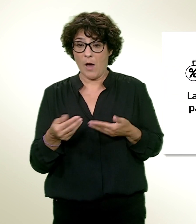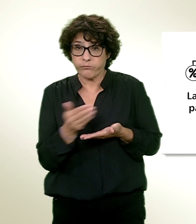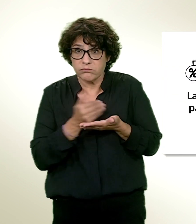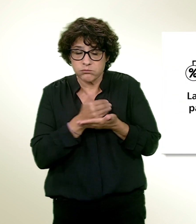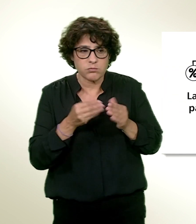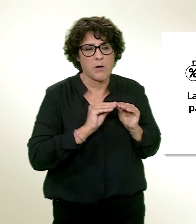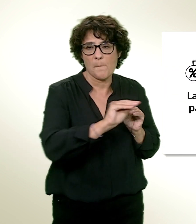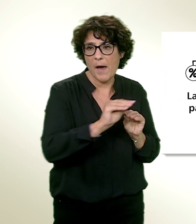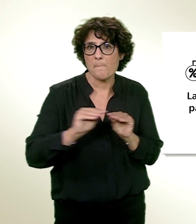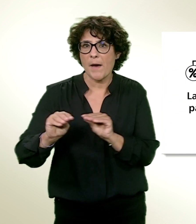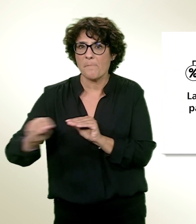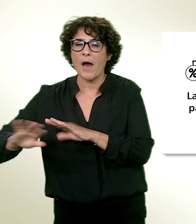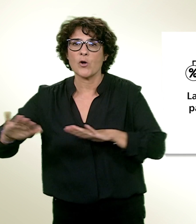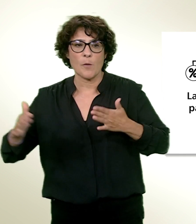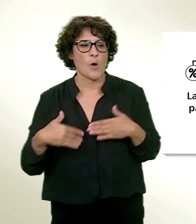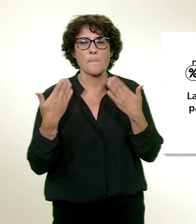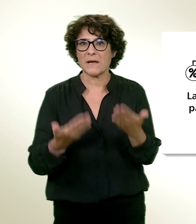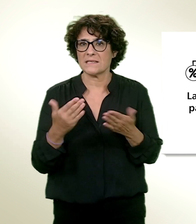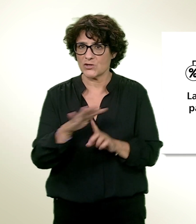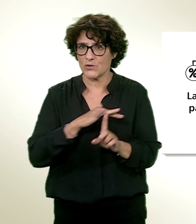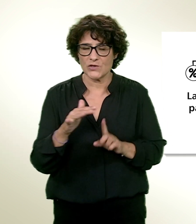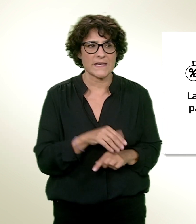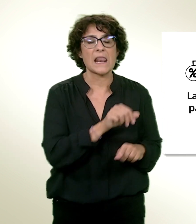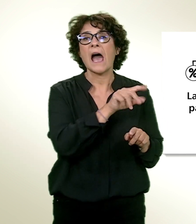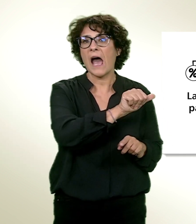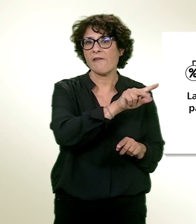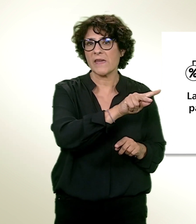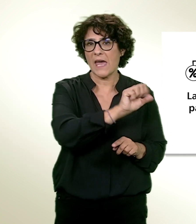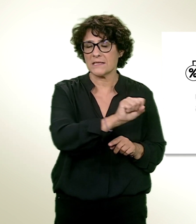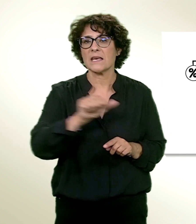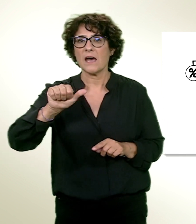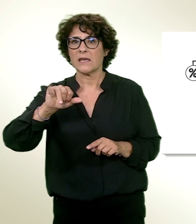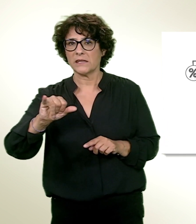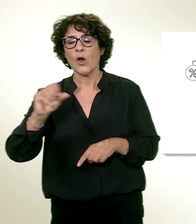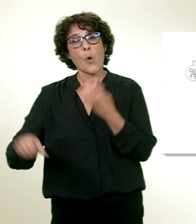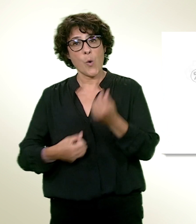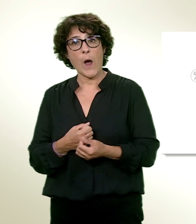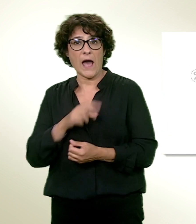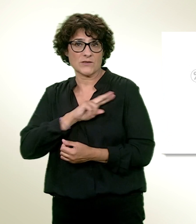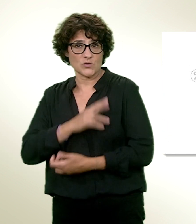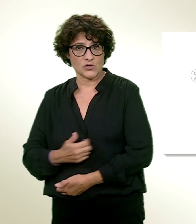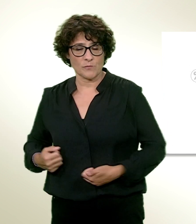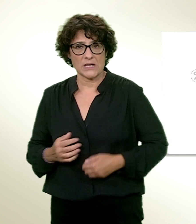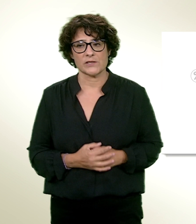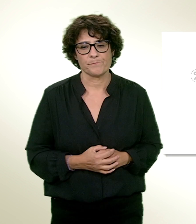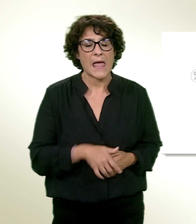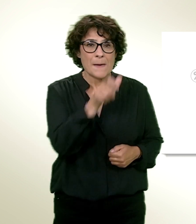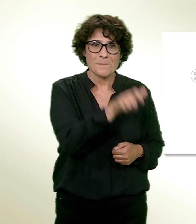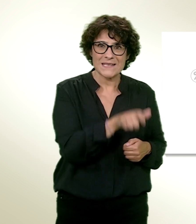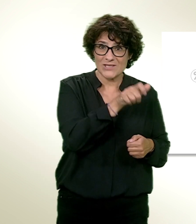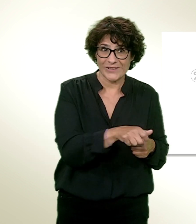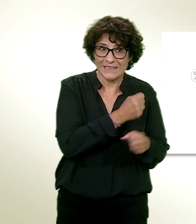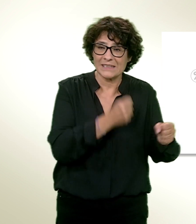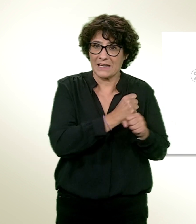des prestations sociales telles que l'AVS, l'AI ou l'assurance chômage. Pour les auteurs de l'initiative,